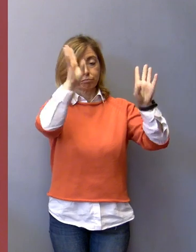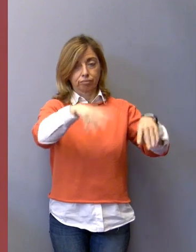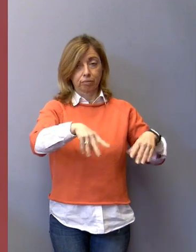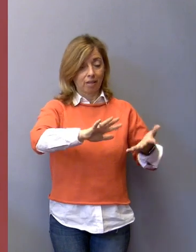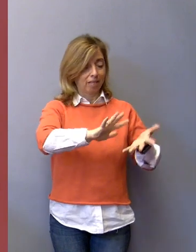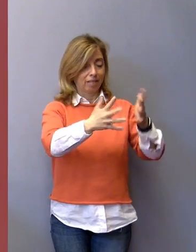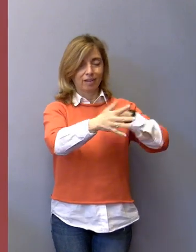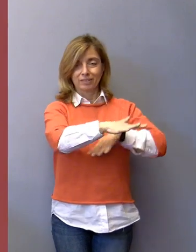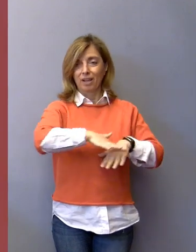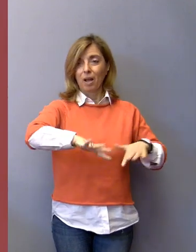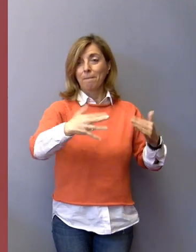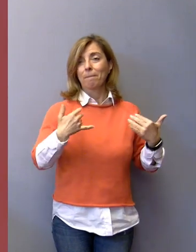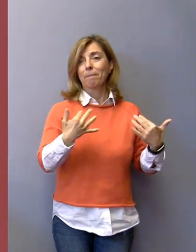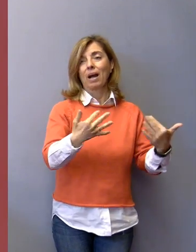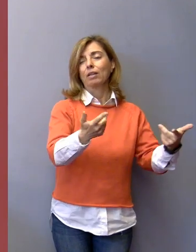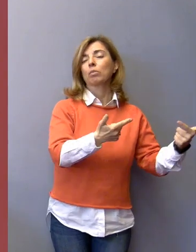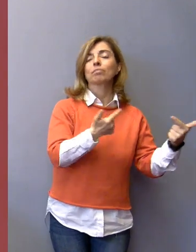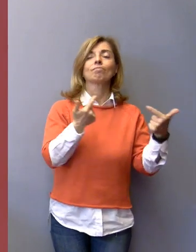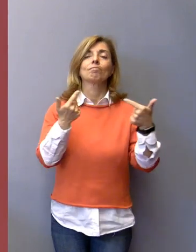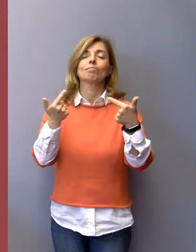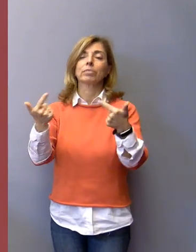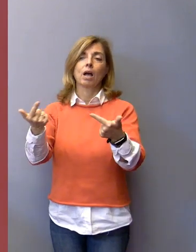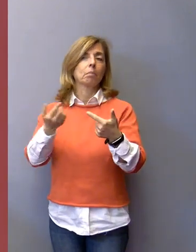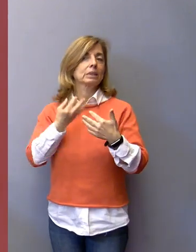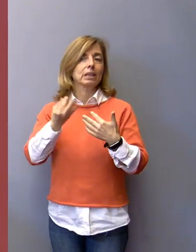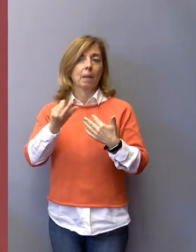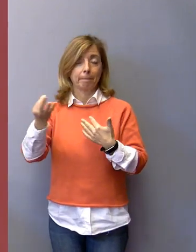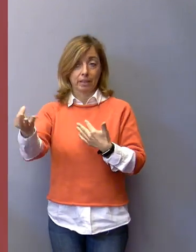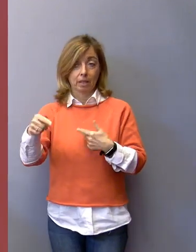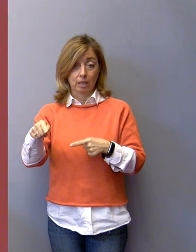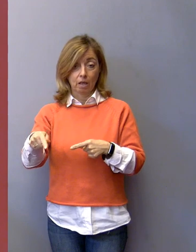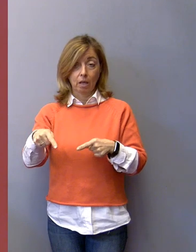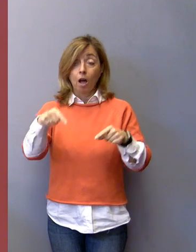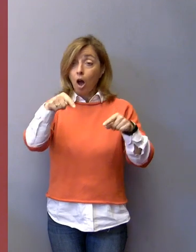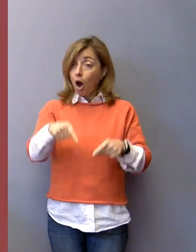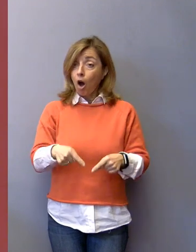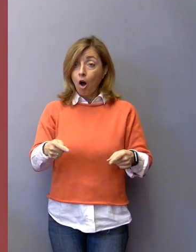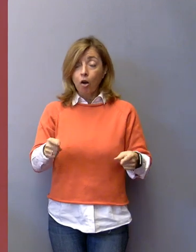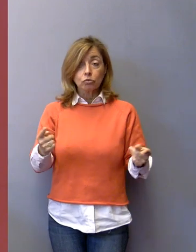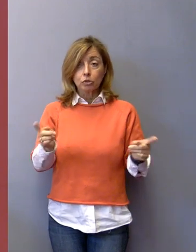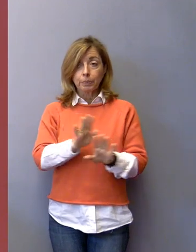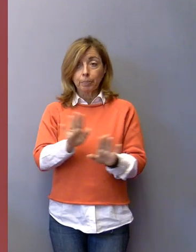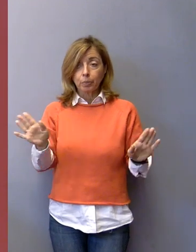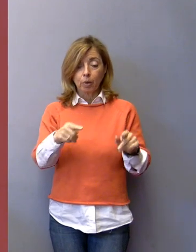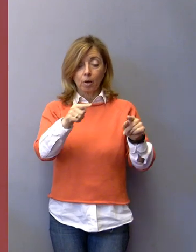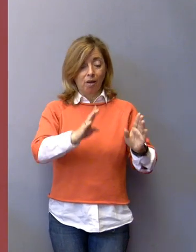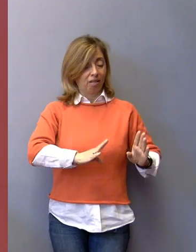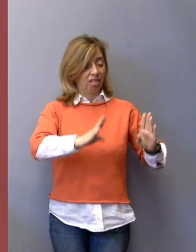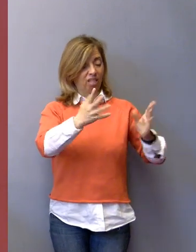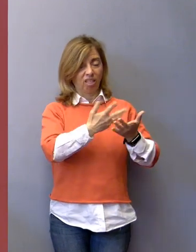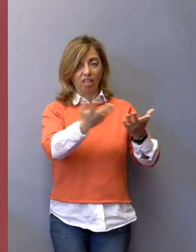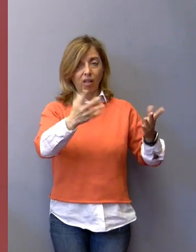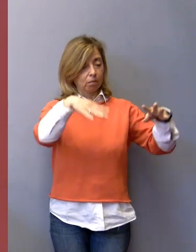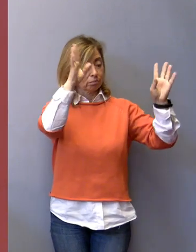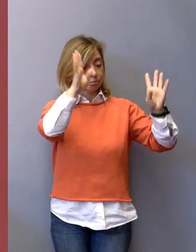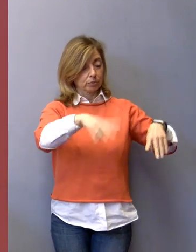in parco e lo cedevi per sempre ok Oggi non è più così tu butti giù capannone lo vincoli a Servizio Pubblico